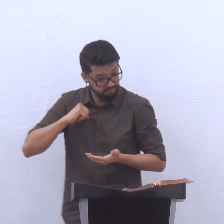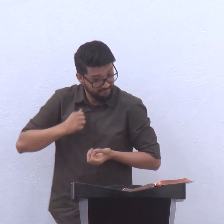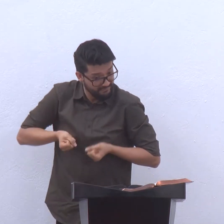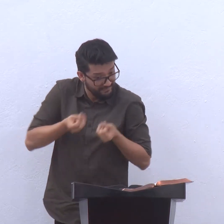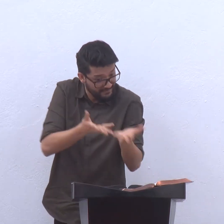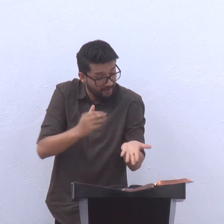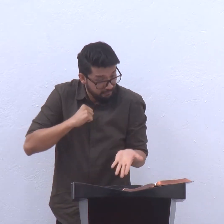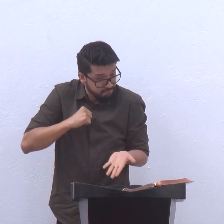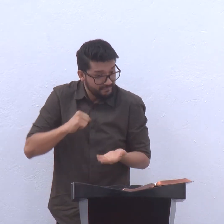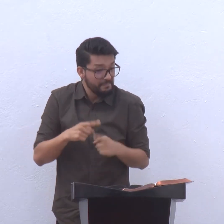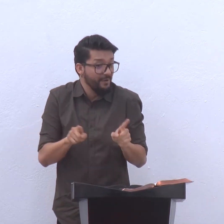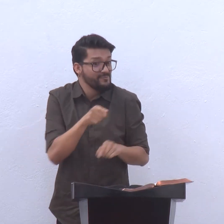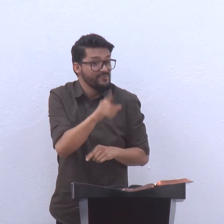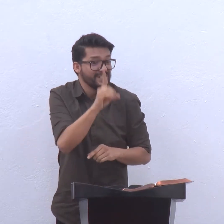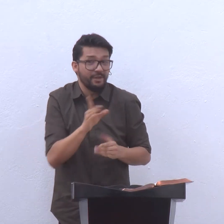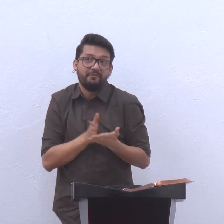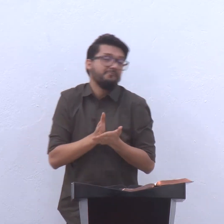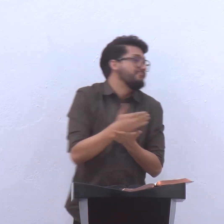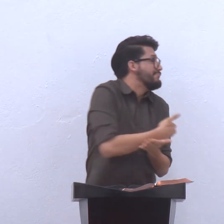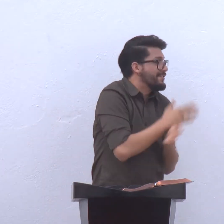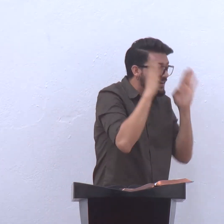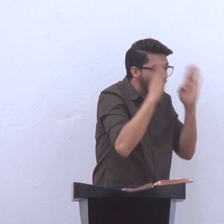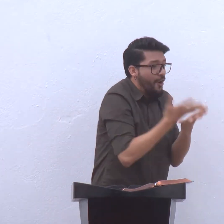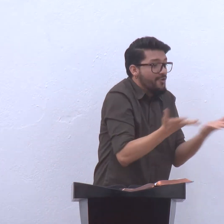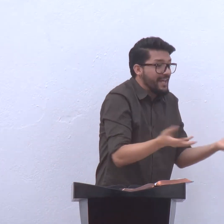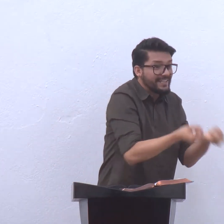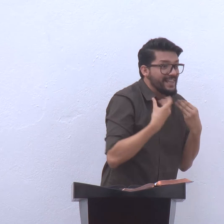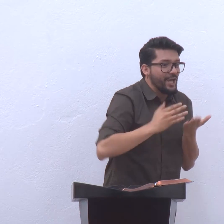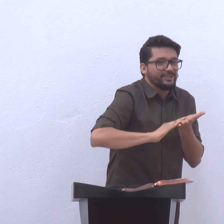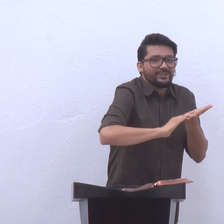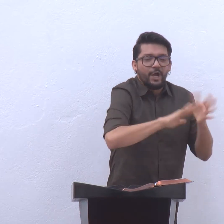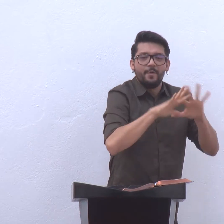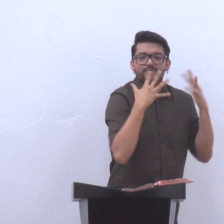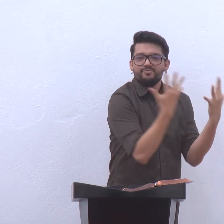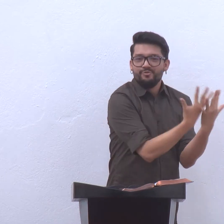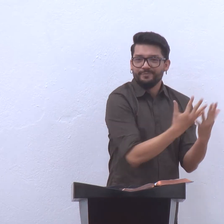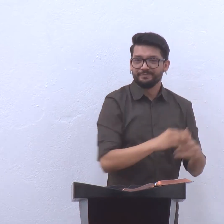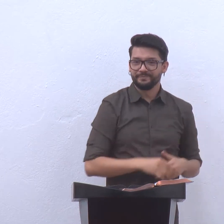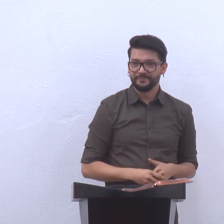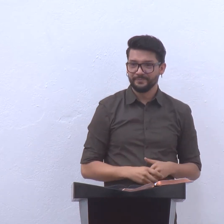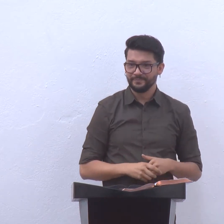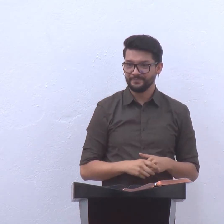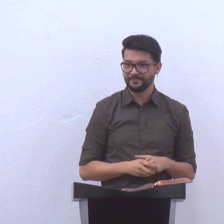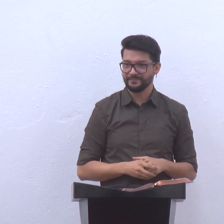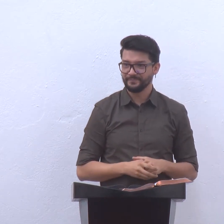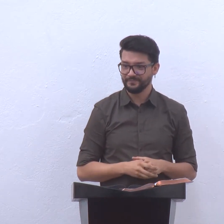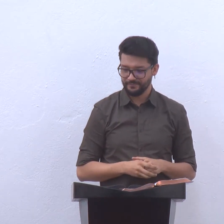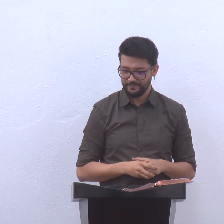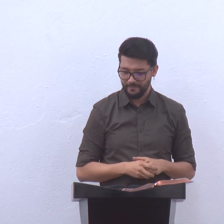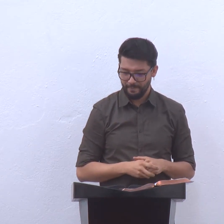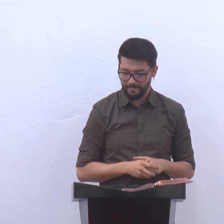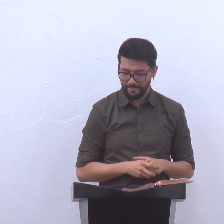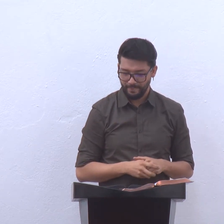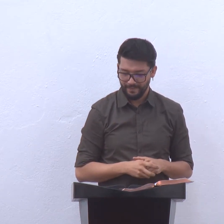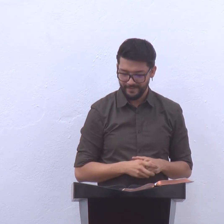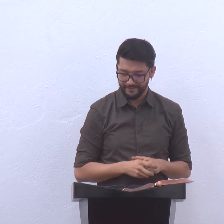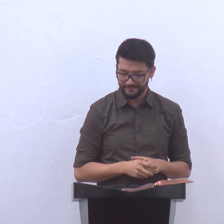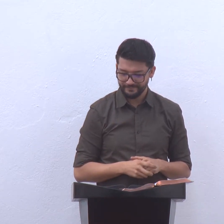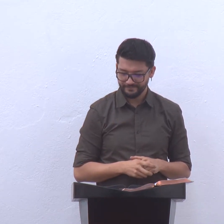hacen, entonces es mejor buscar afuera, que otras cosas suplan esas necesidades.